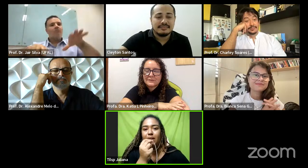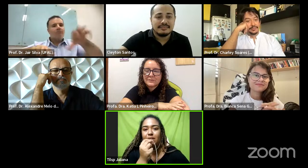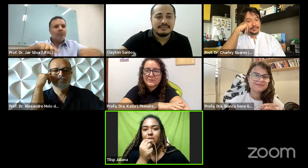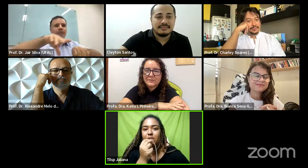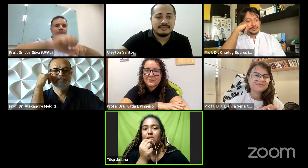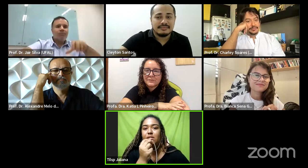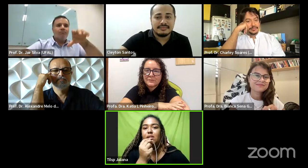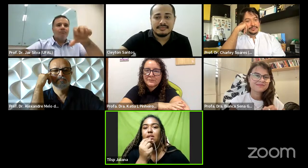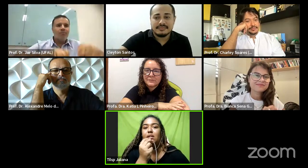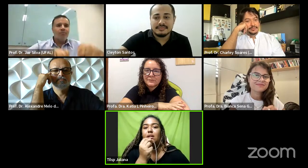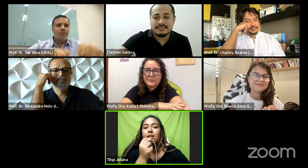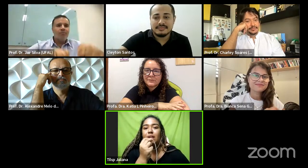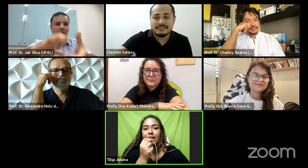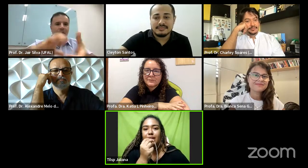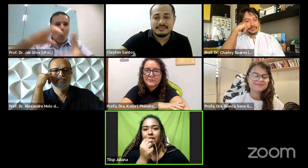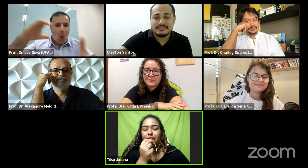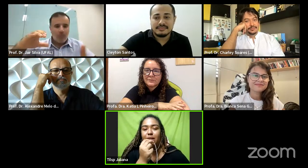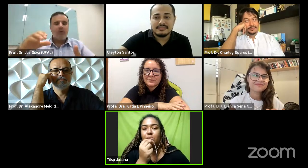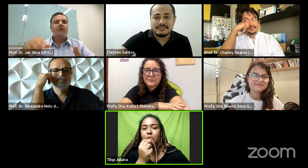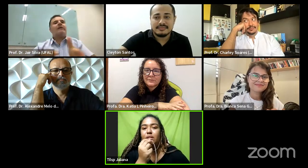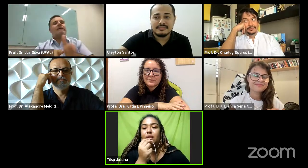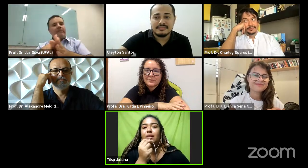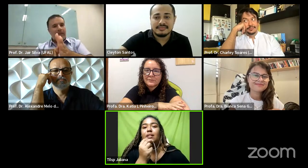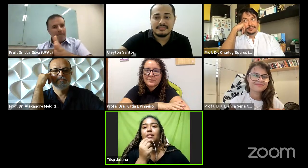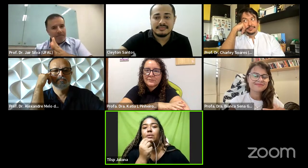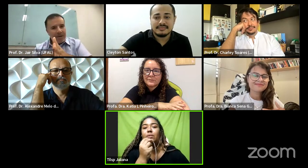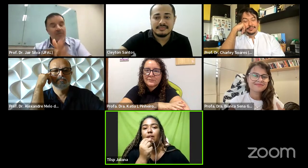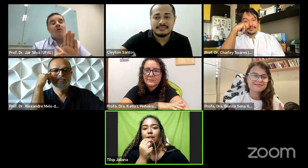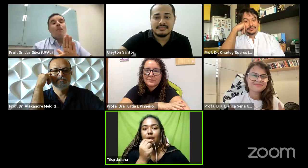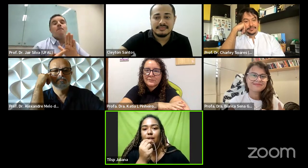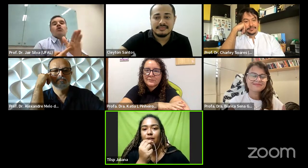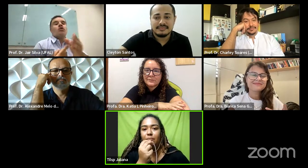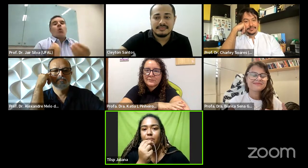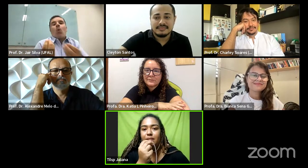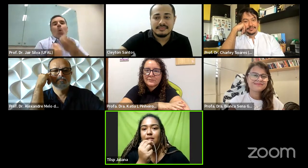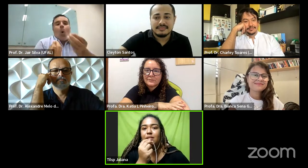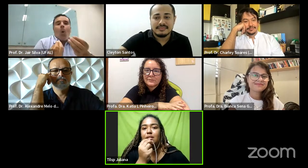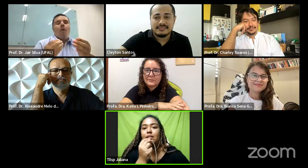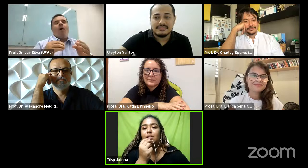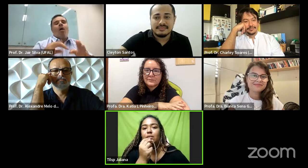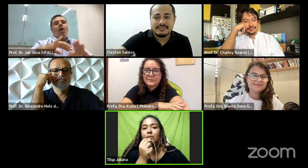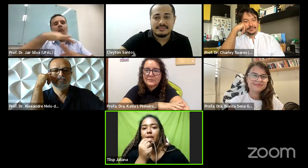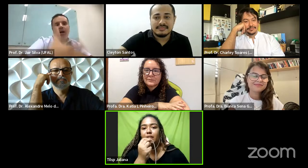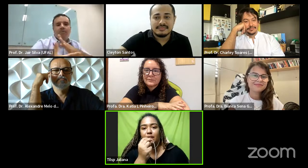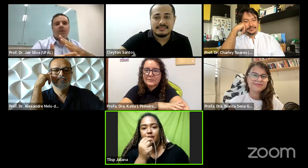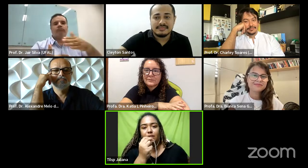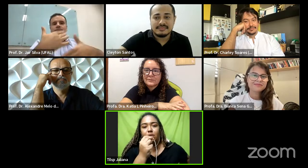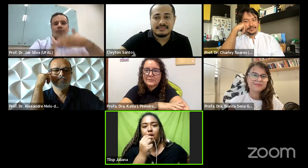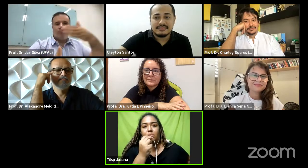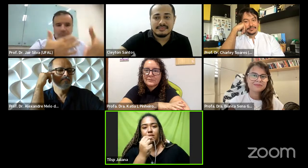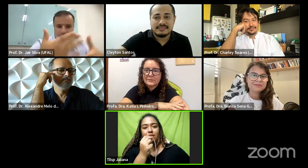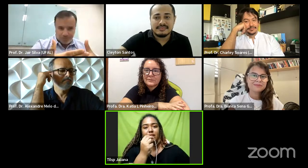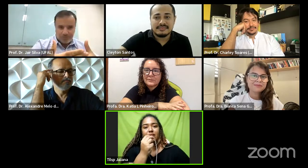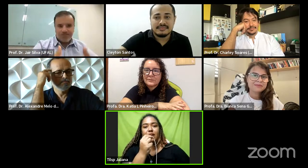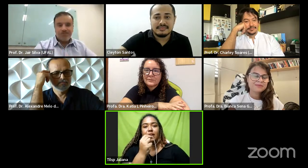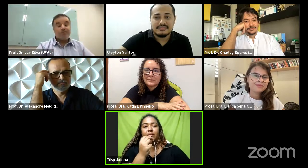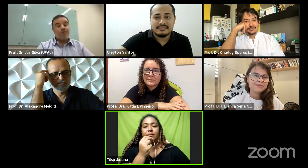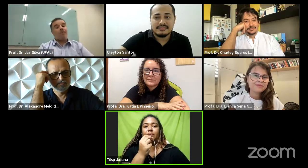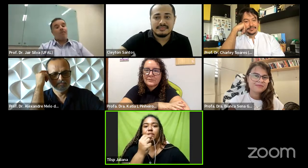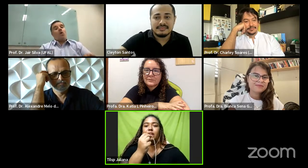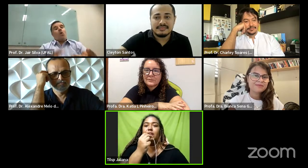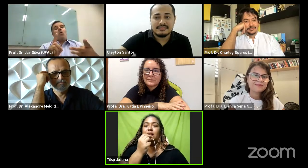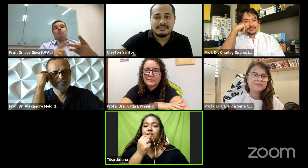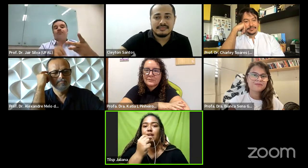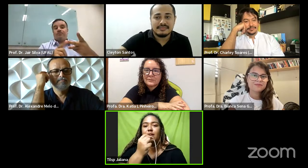né, a passos. E aí a gente vai buscando, e pesquisando e preenchendo esse corpus, esse